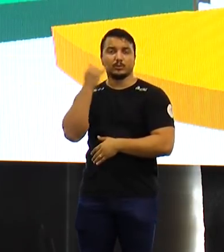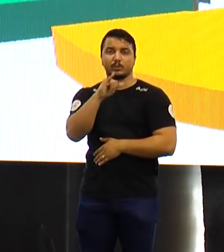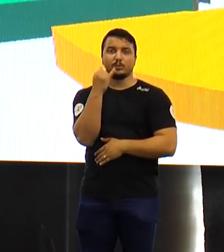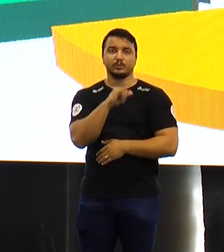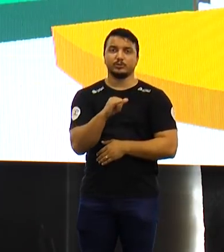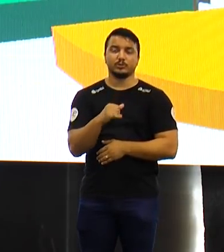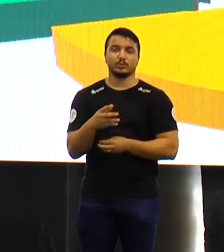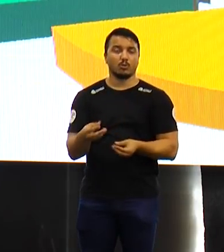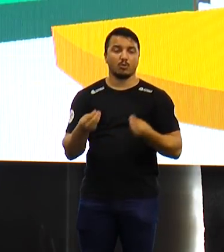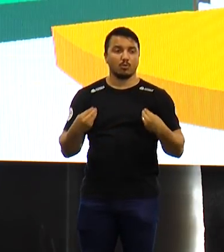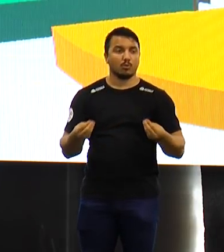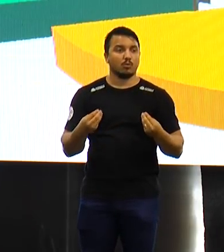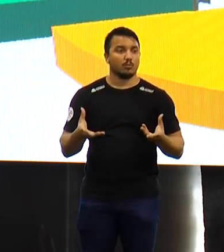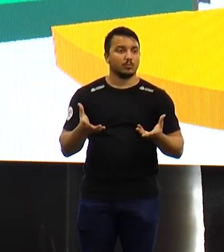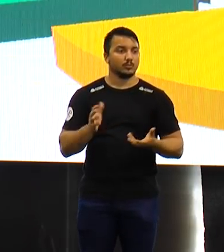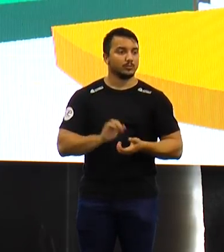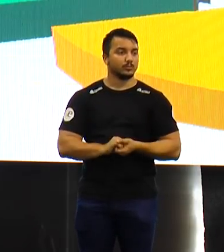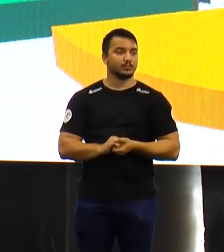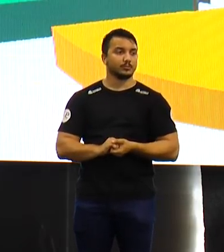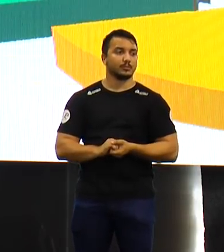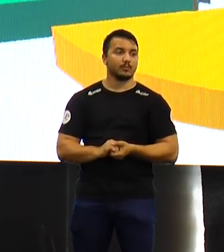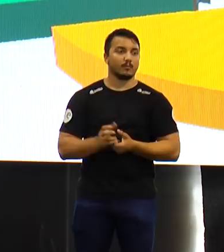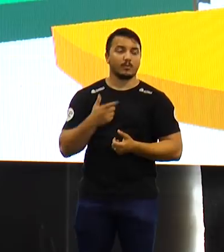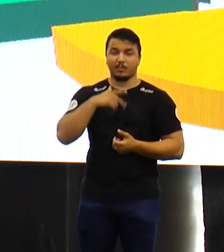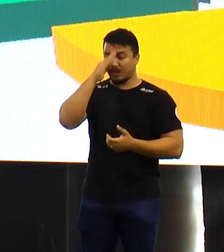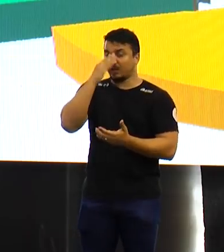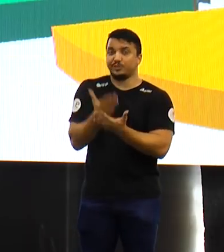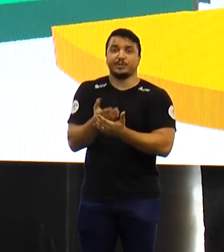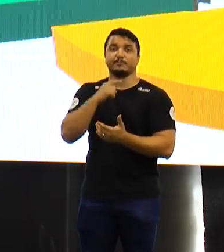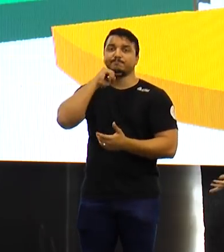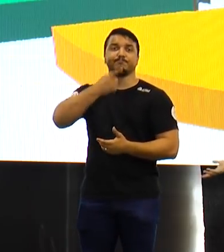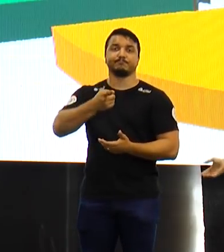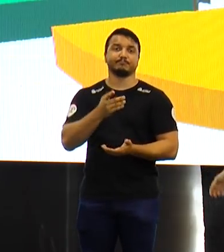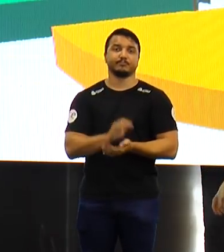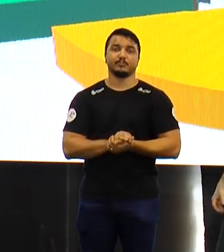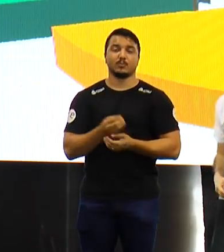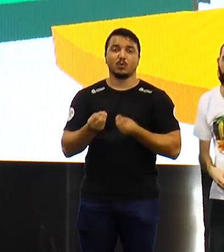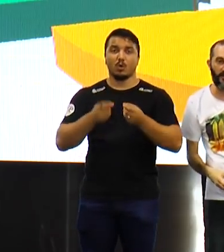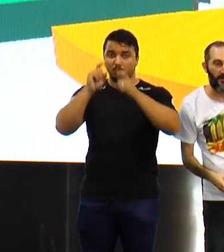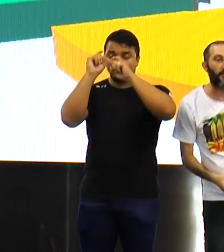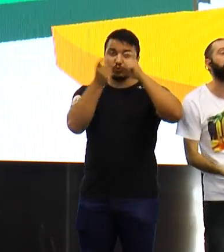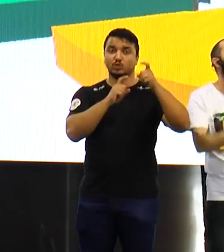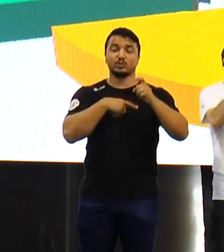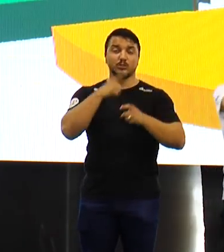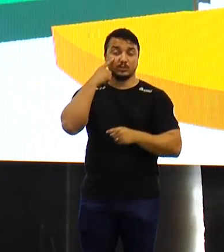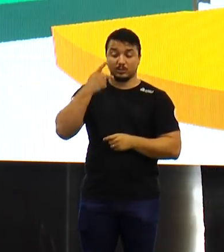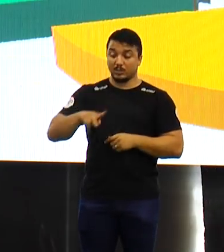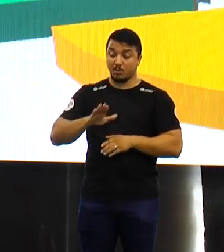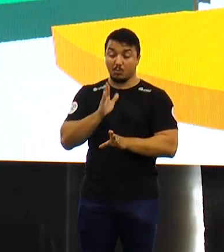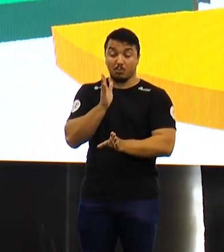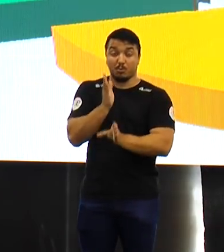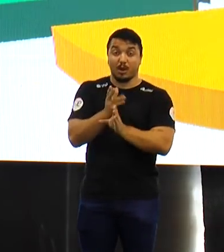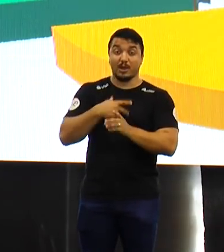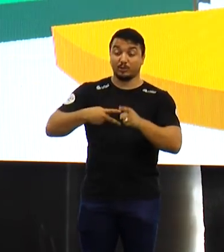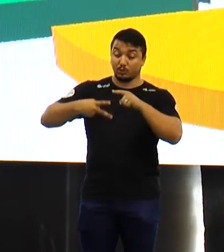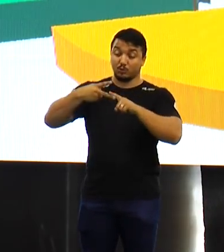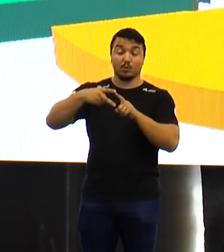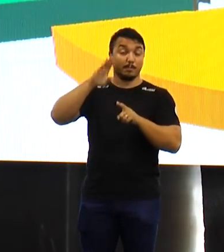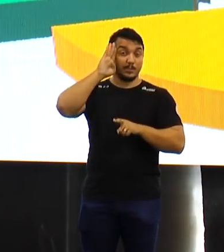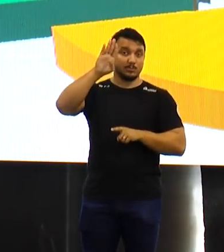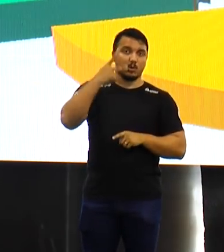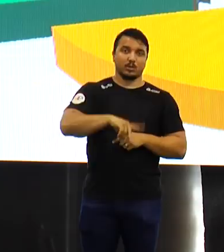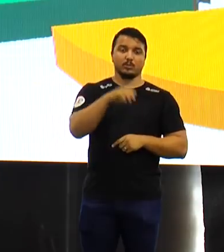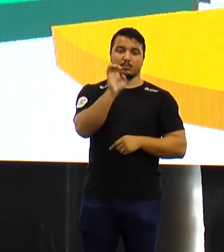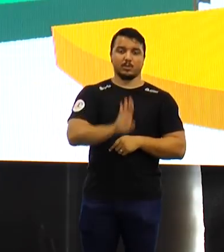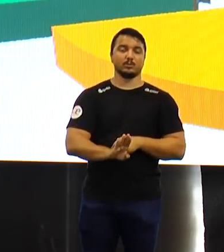Gente, não, é inconcebível isso, é inacreditável a gente discutir uma besteira dessa. Mas são os 2 maiores problemas da economia desse